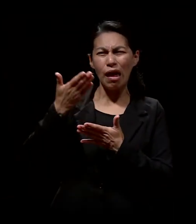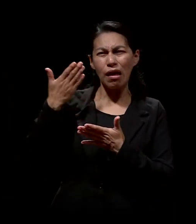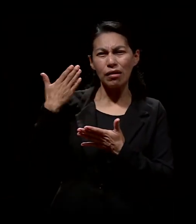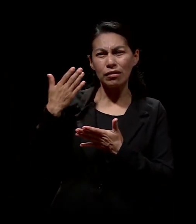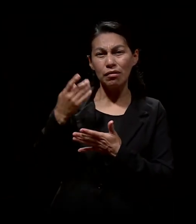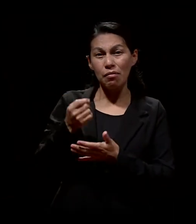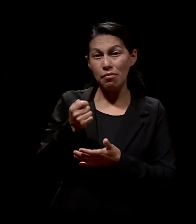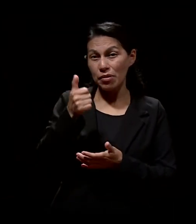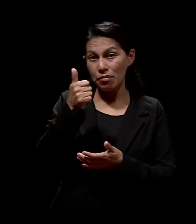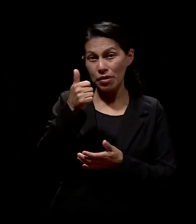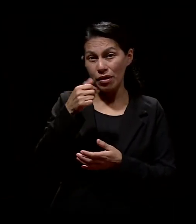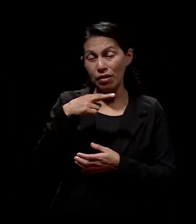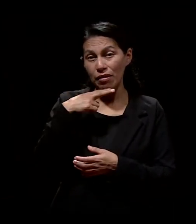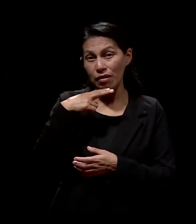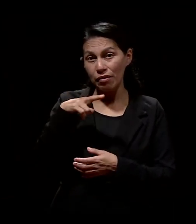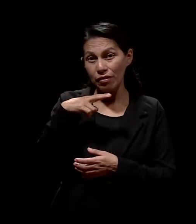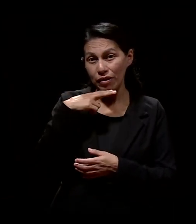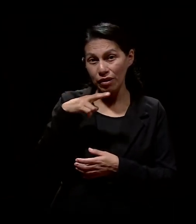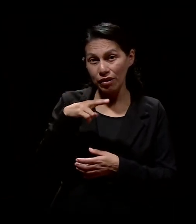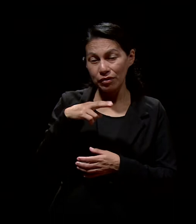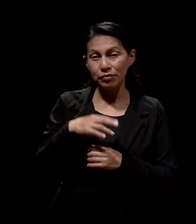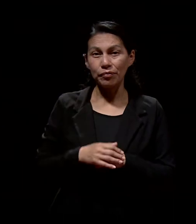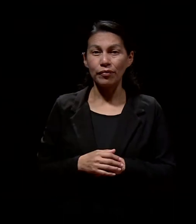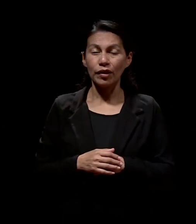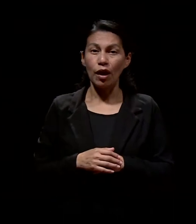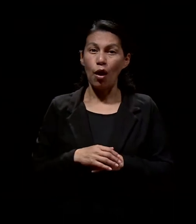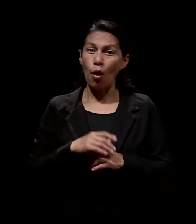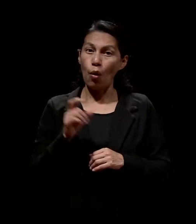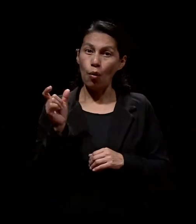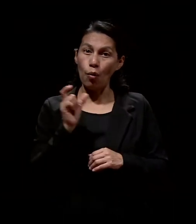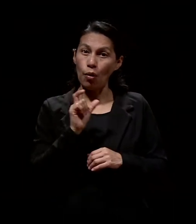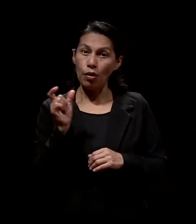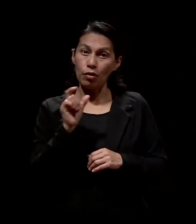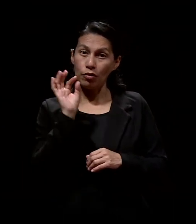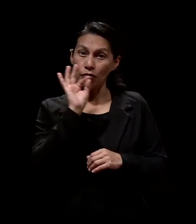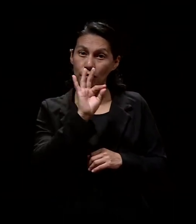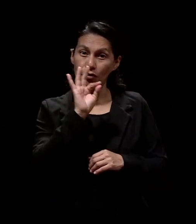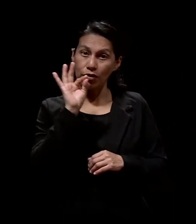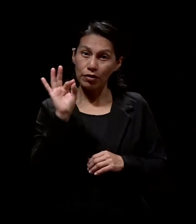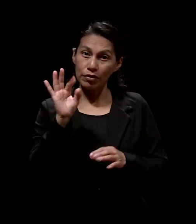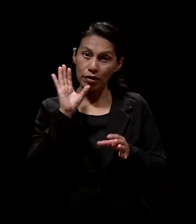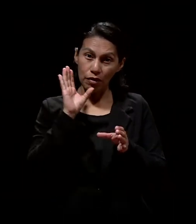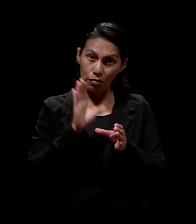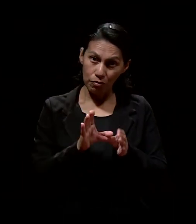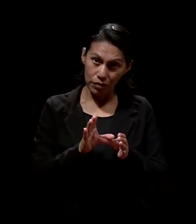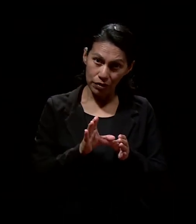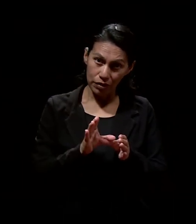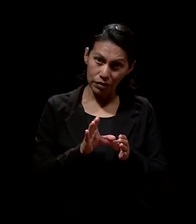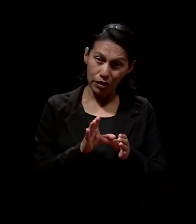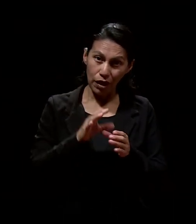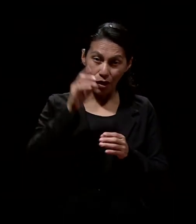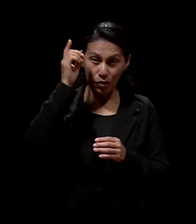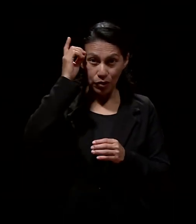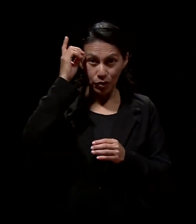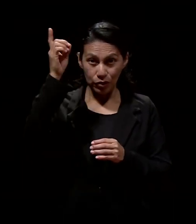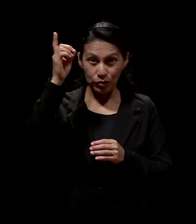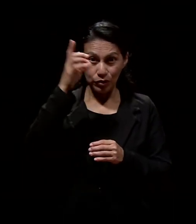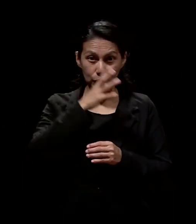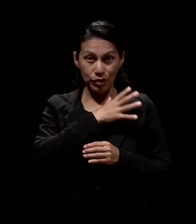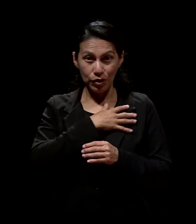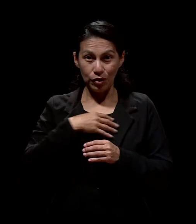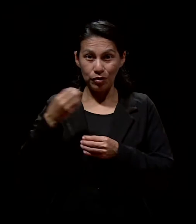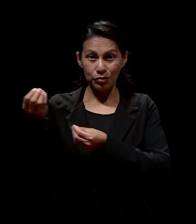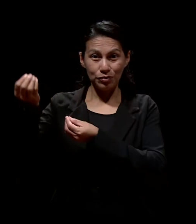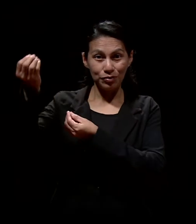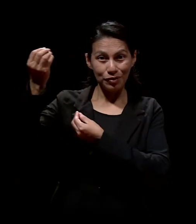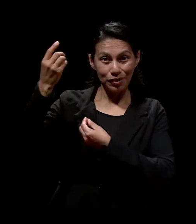primera Navidad. Mas venido el cumplimiento del tiempo, Dios envió a su